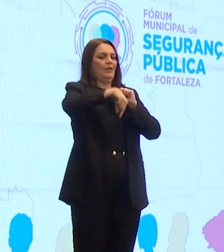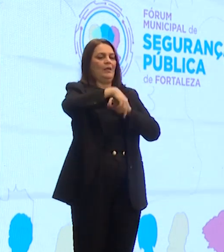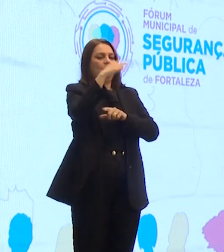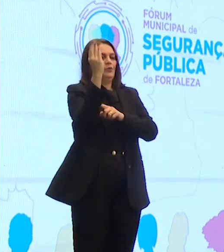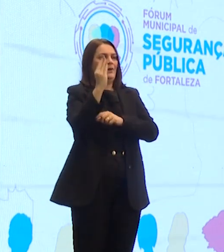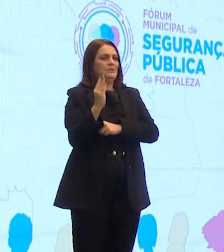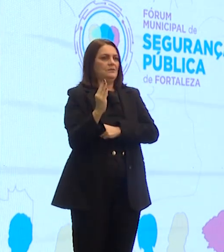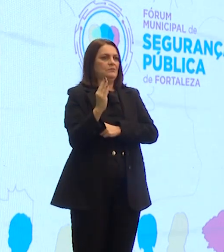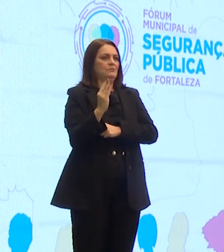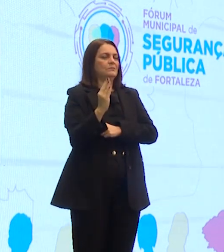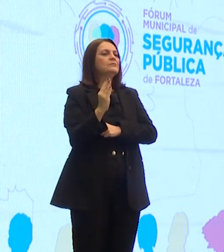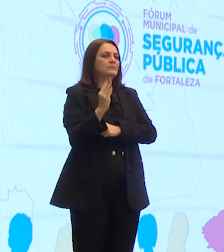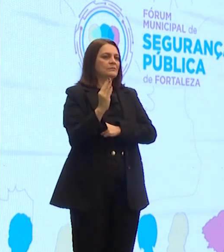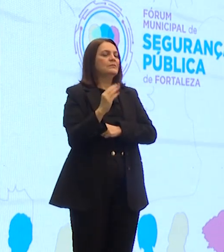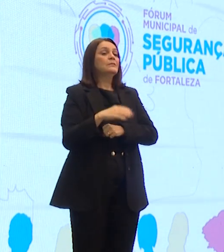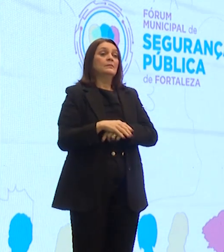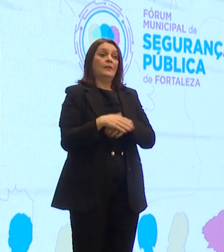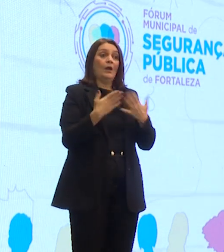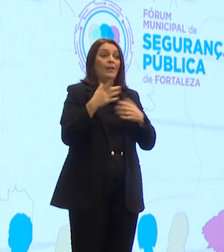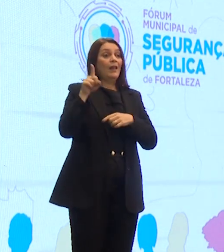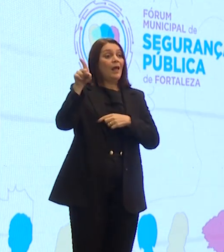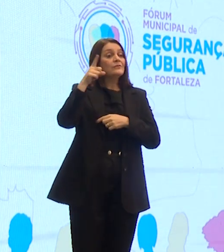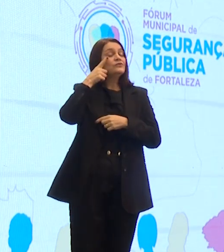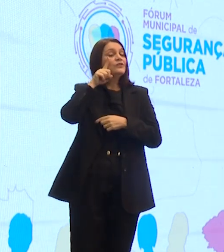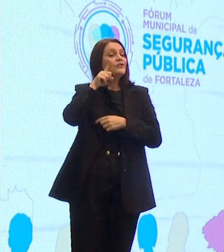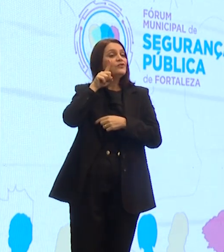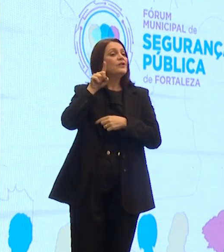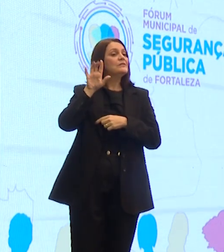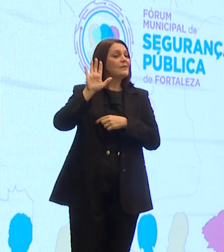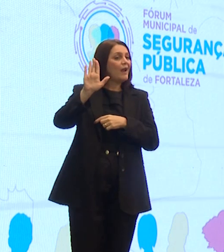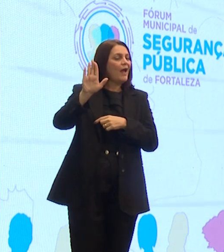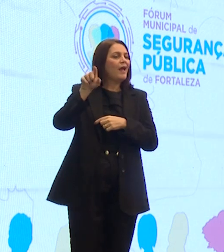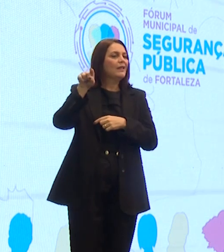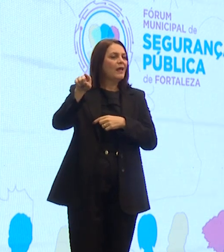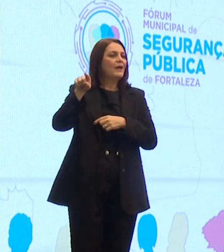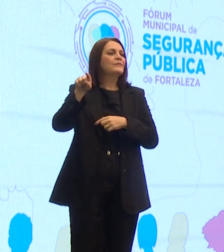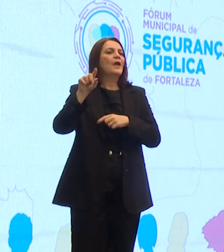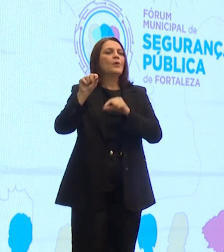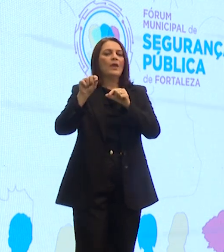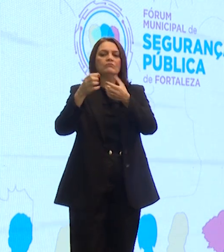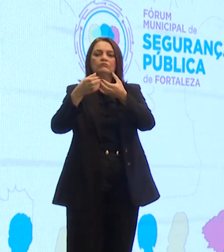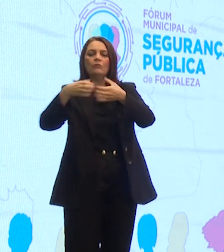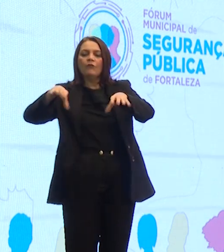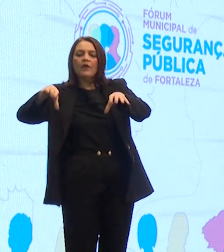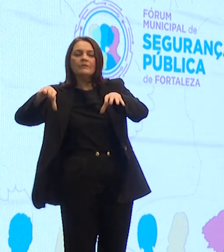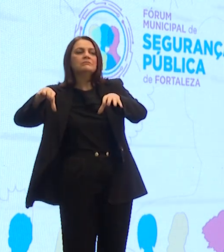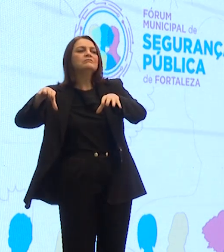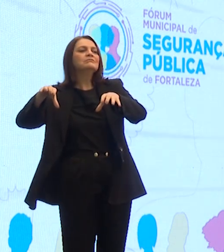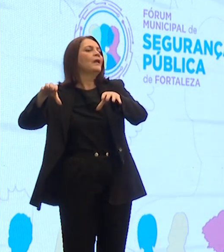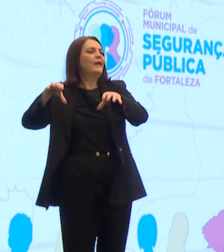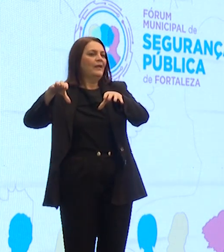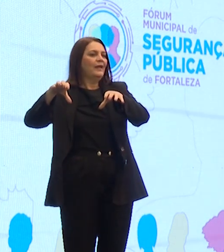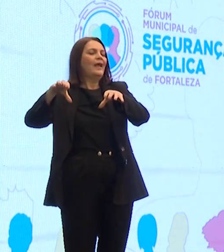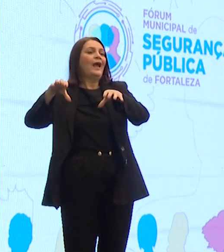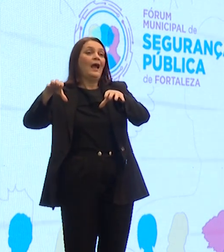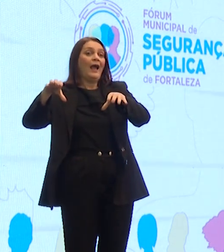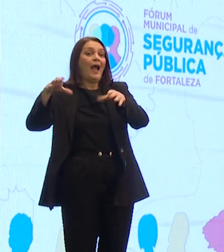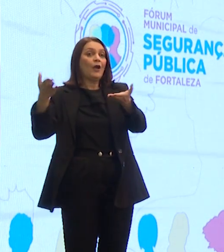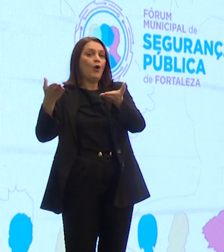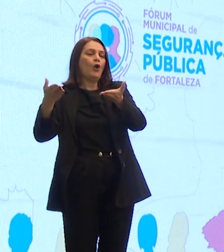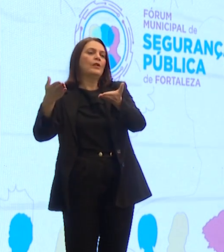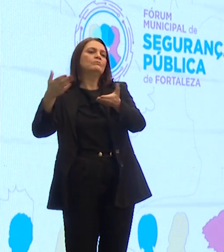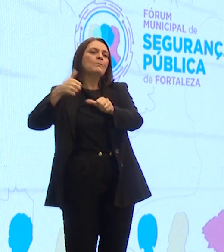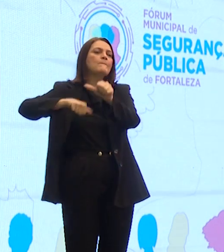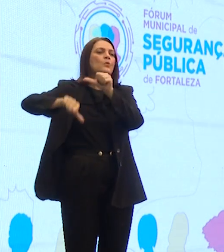Portanto, vejam que nos Estados Unidos você sai de um modelo fragmentado para a centralização e, no caso brasileiro, você parte